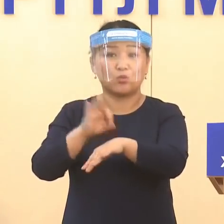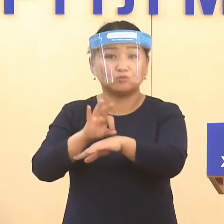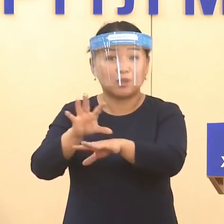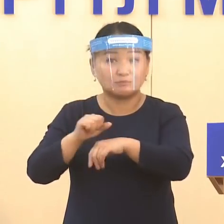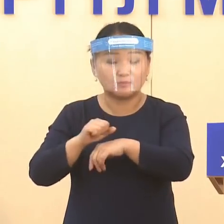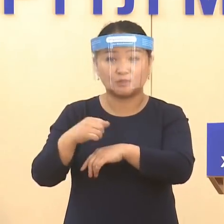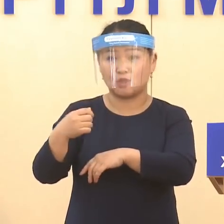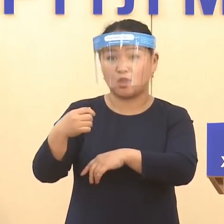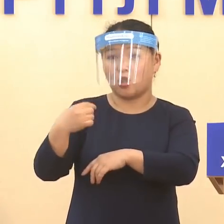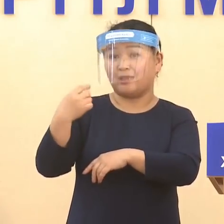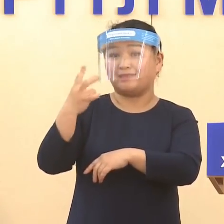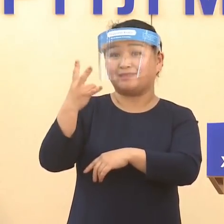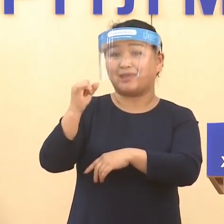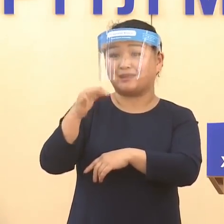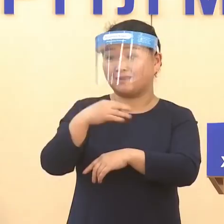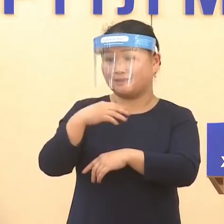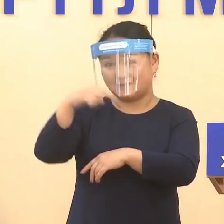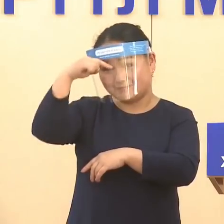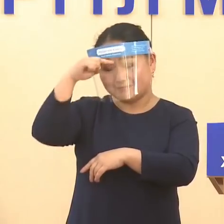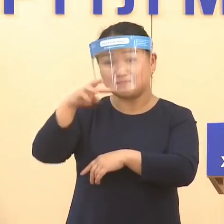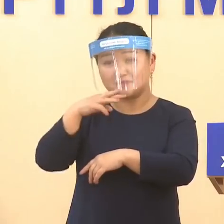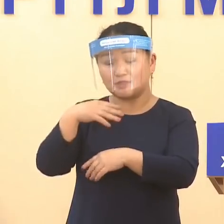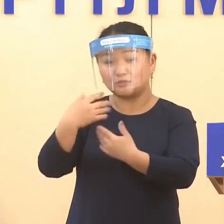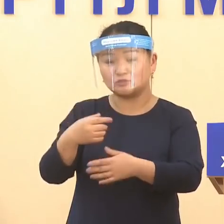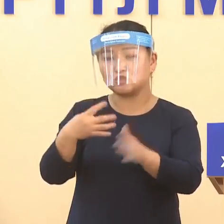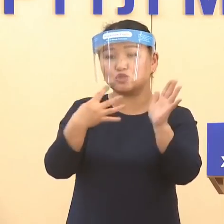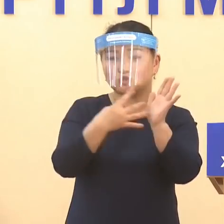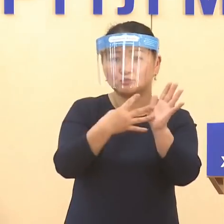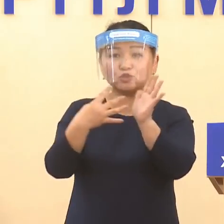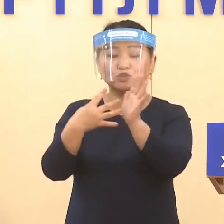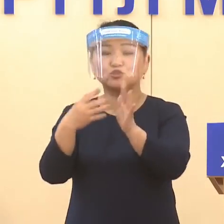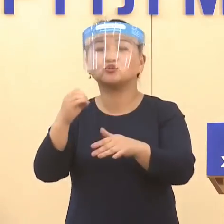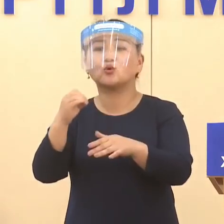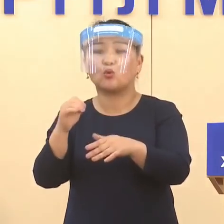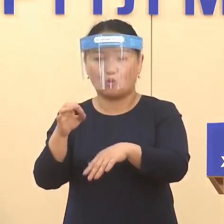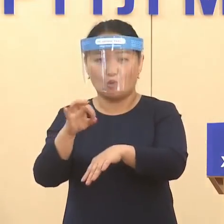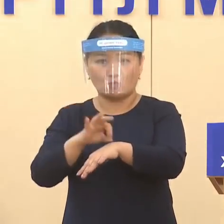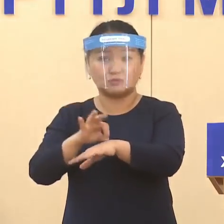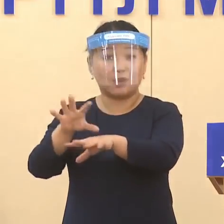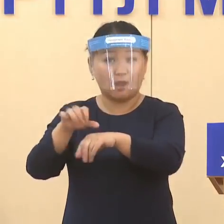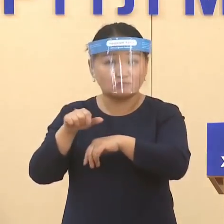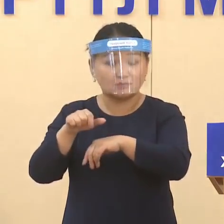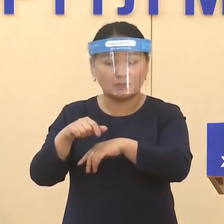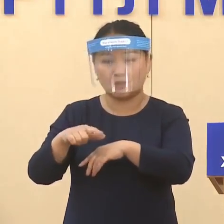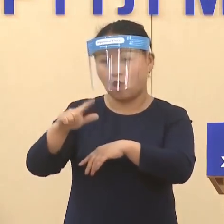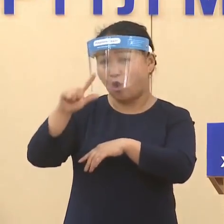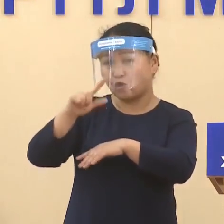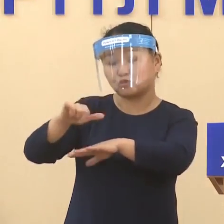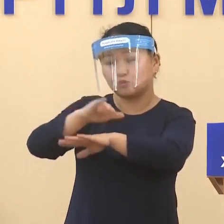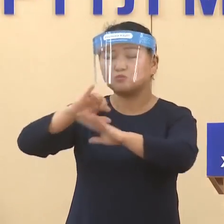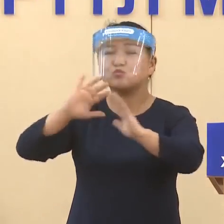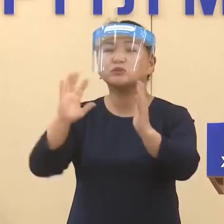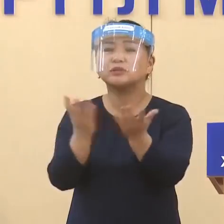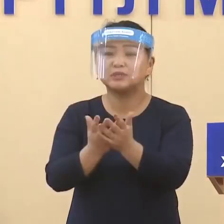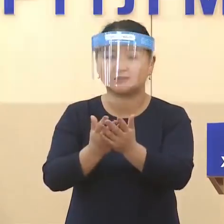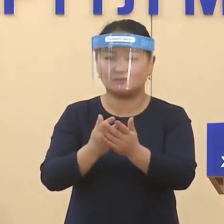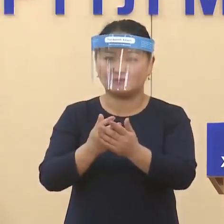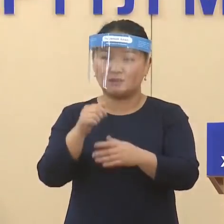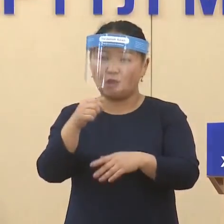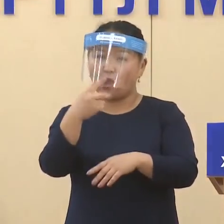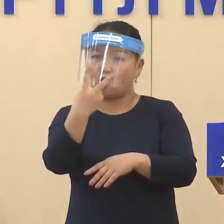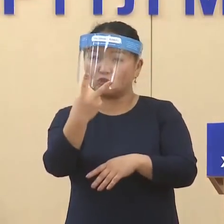Наран гэрлэмчийн мэдээлснээр 9,900 гаруй тохиолдол шинээр бүртгэгдсэн байна. Ингээд тус улсын нийт батлагдсан халдварын тохиолдлын